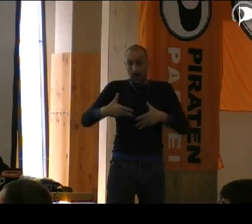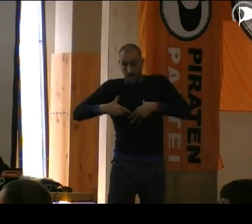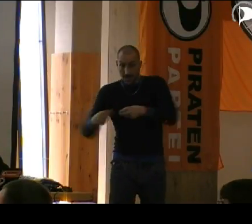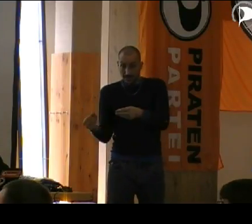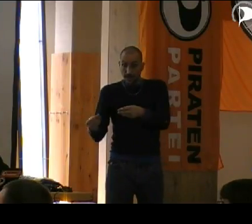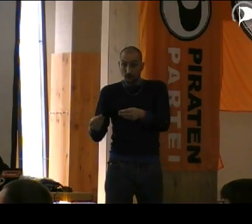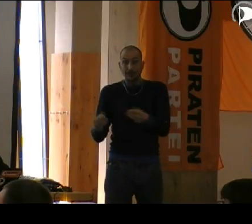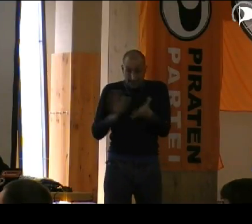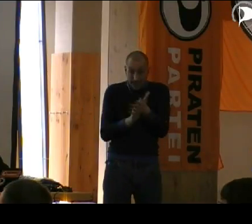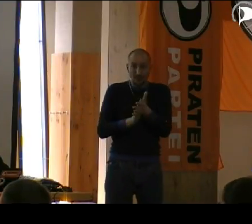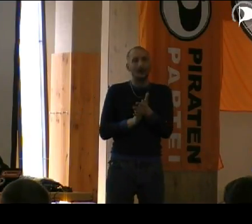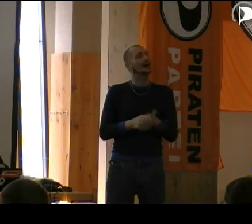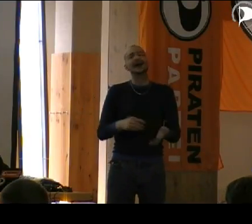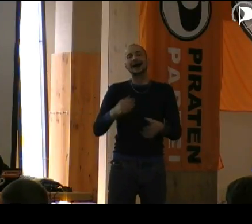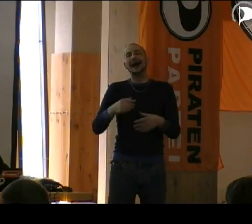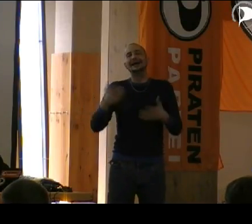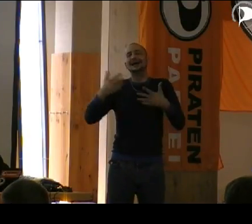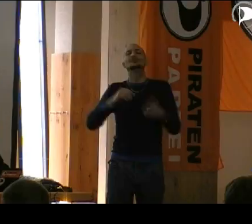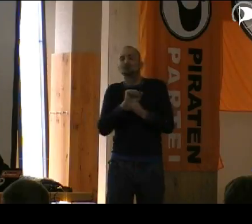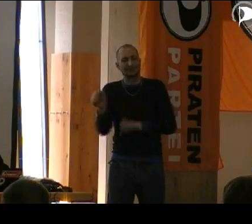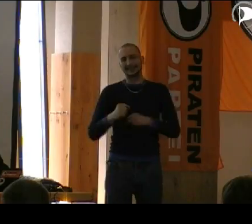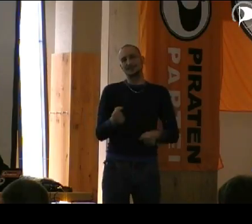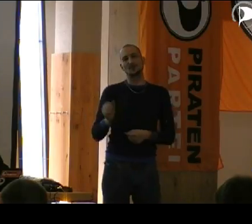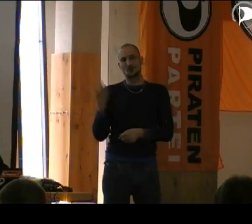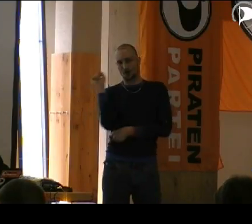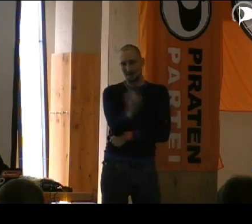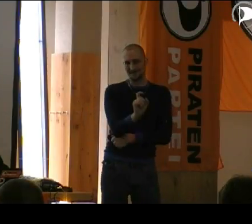werde wohl ende gekommen ist das sieht ja nicht